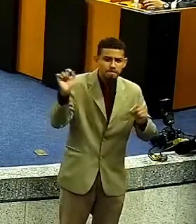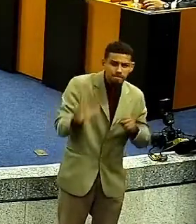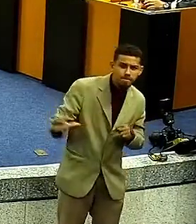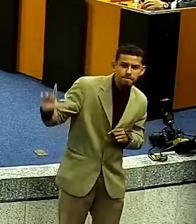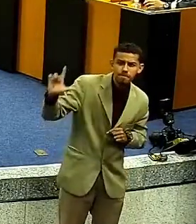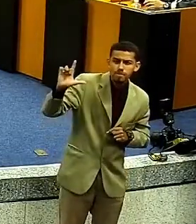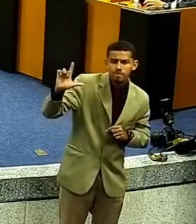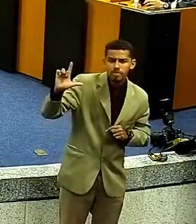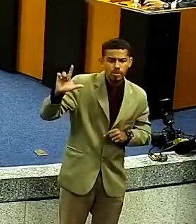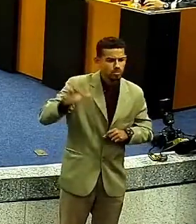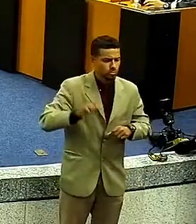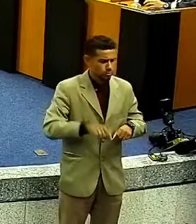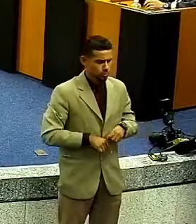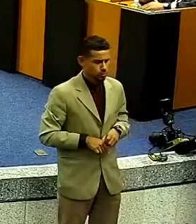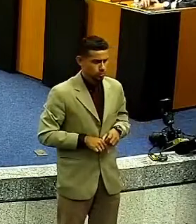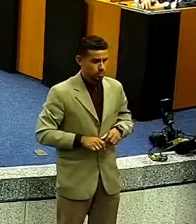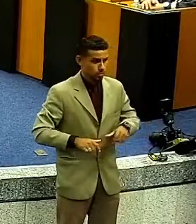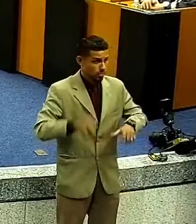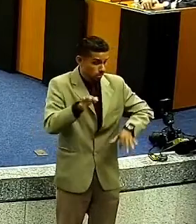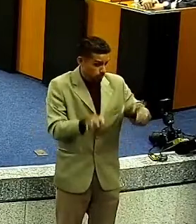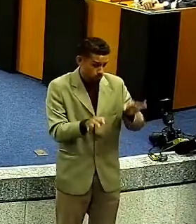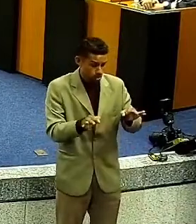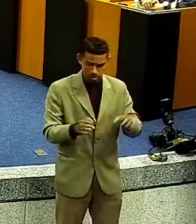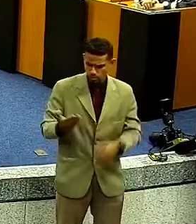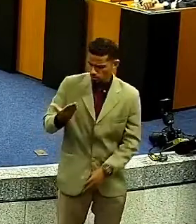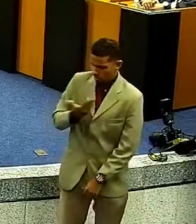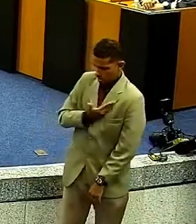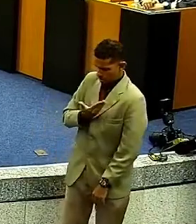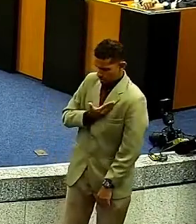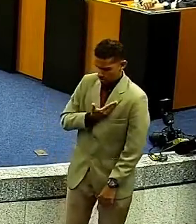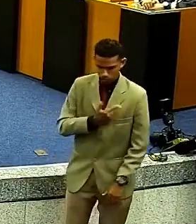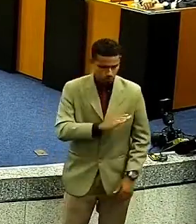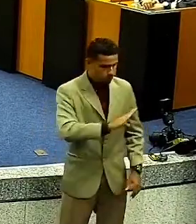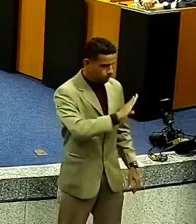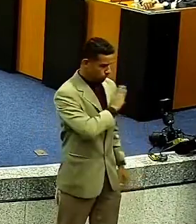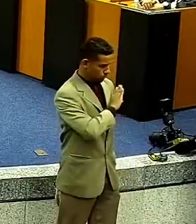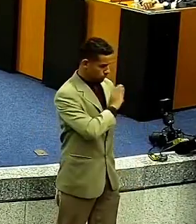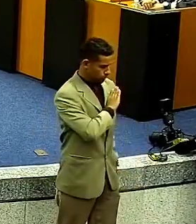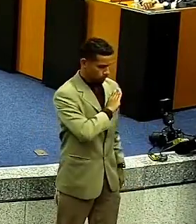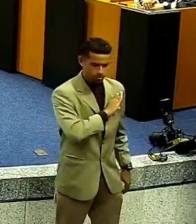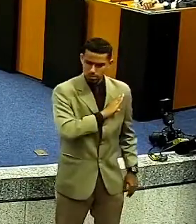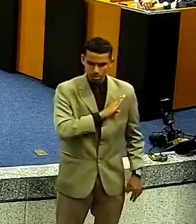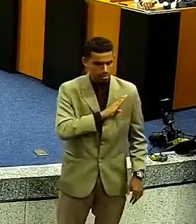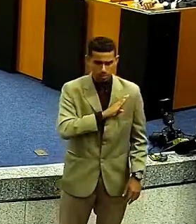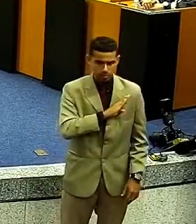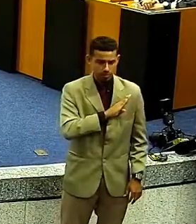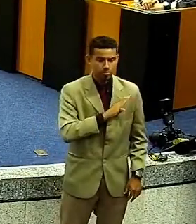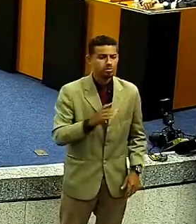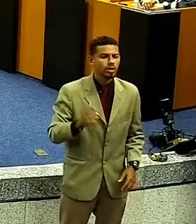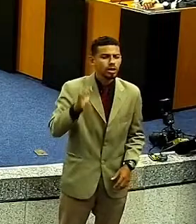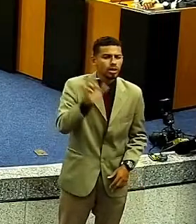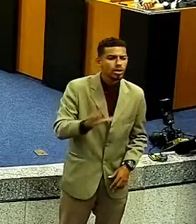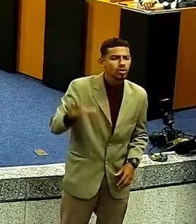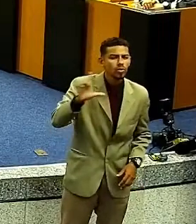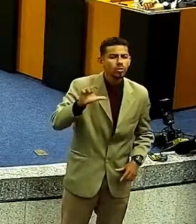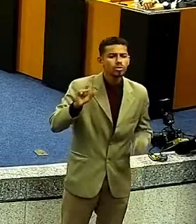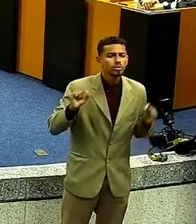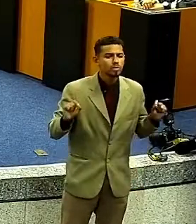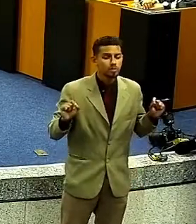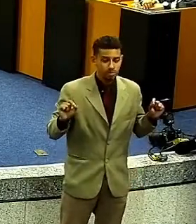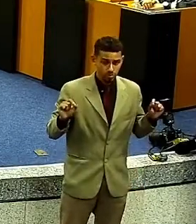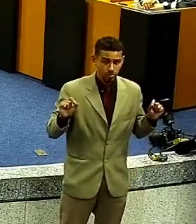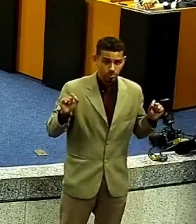magistrado não é a lógica do amigo ou do inimigo a lógica do magistrado É a